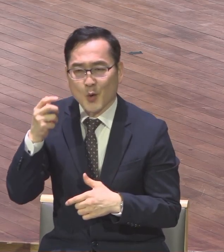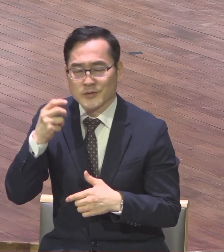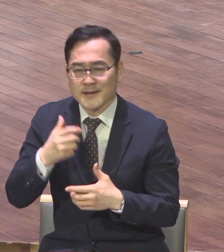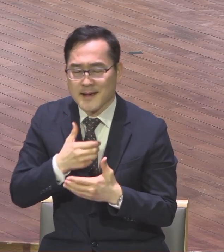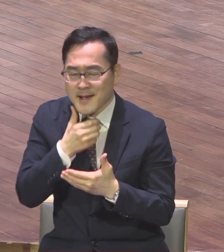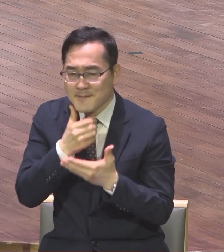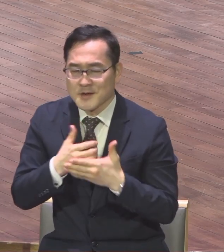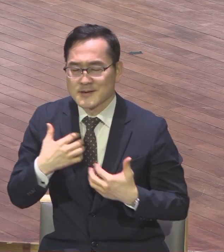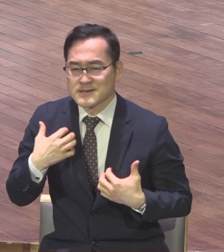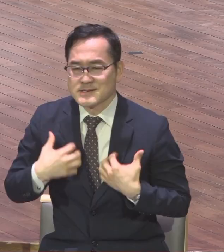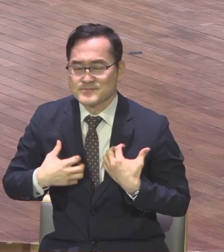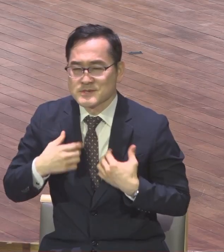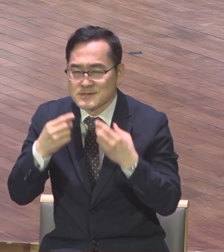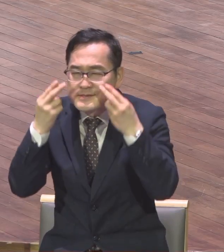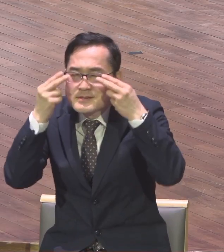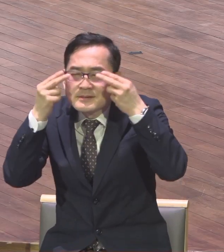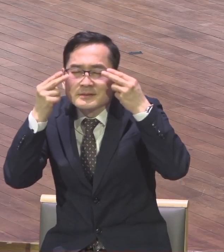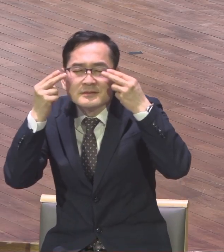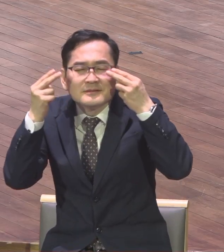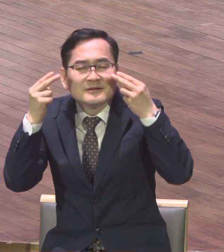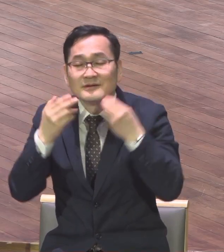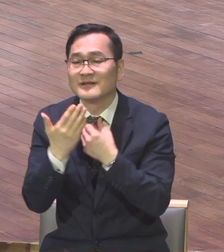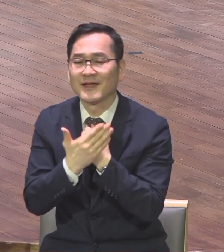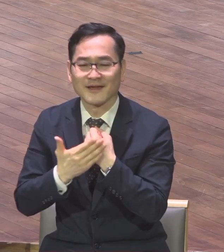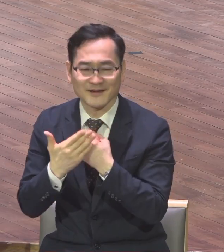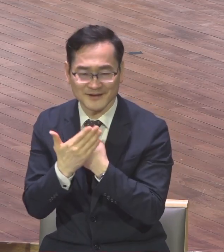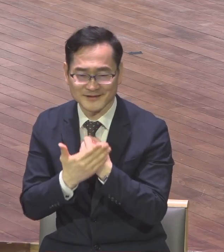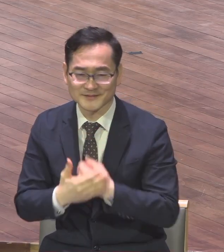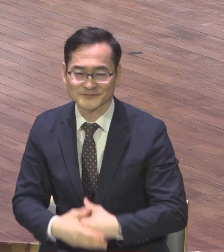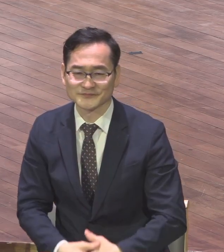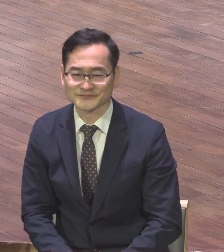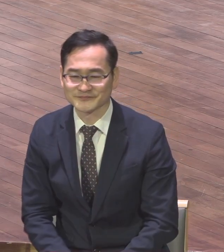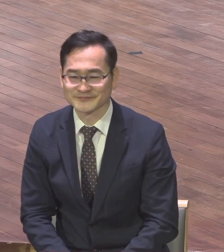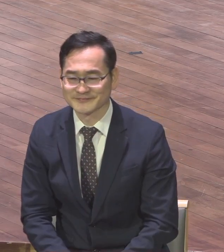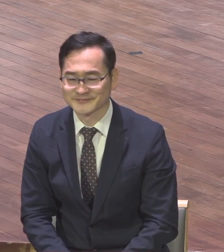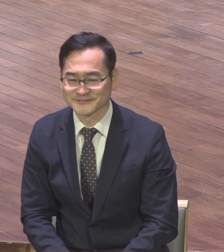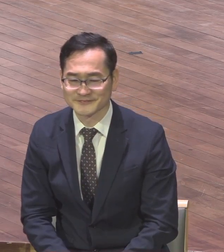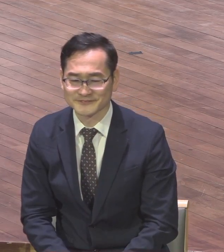감동이 되고 눈물이 되는 은혜로운 찬양이었습니다.